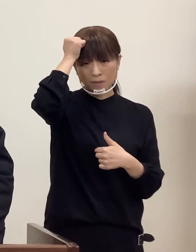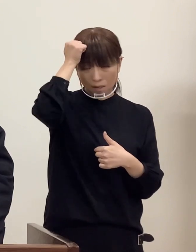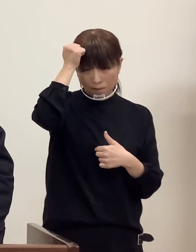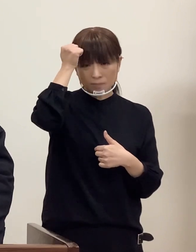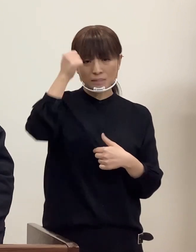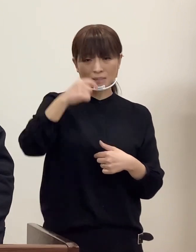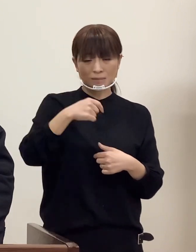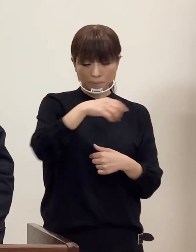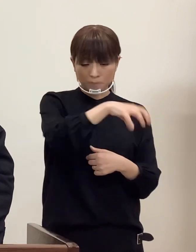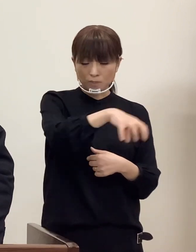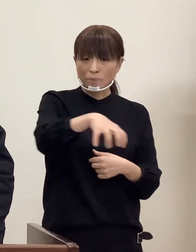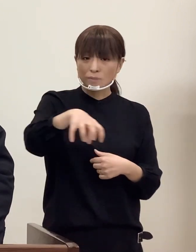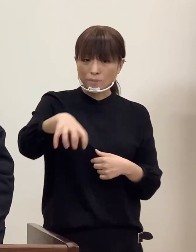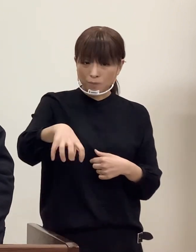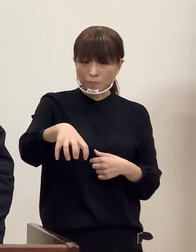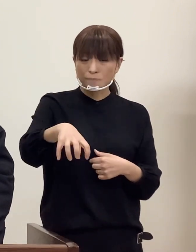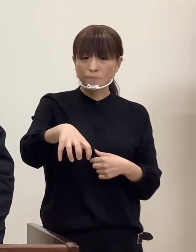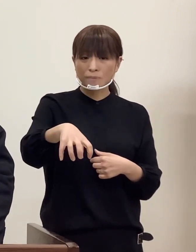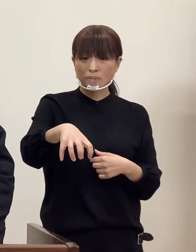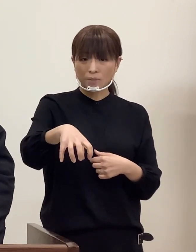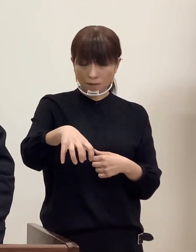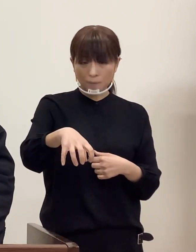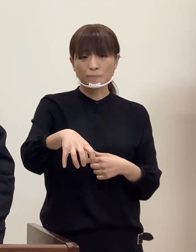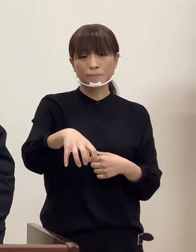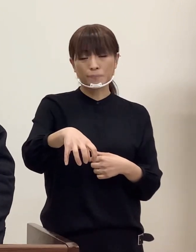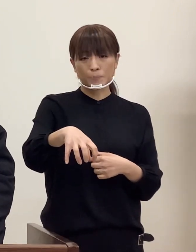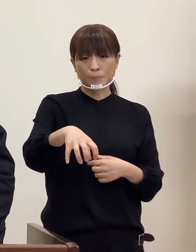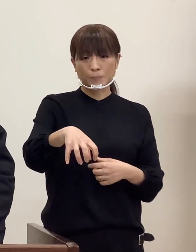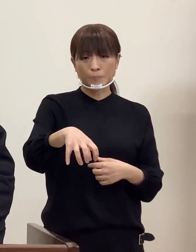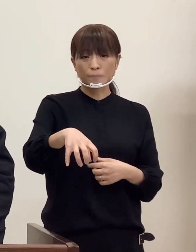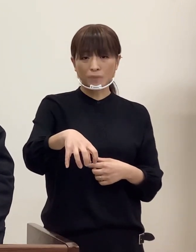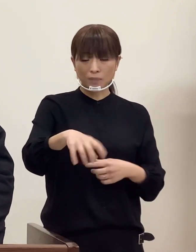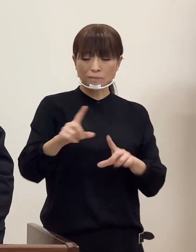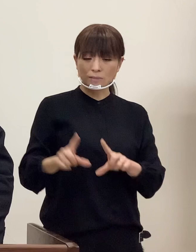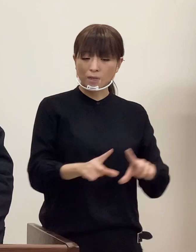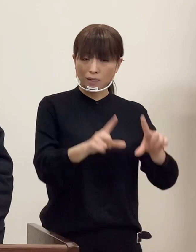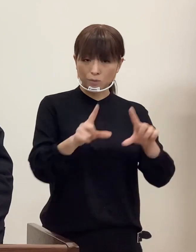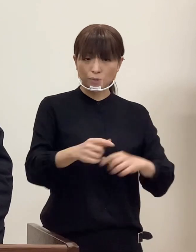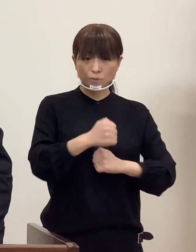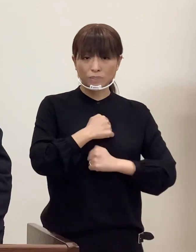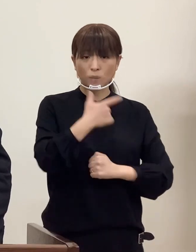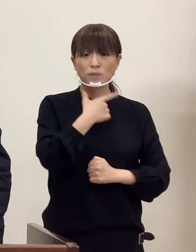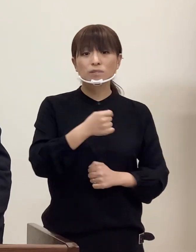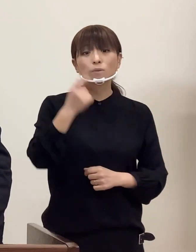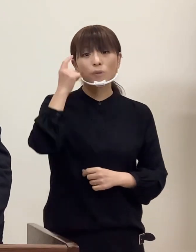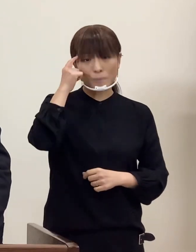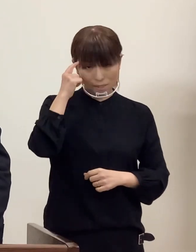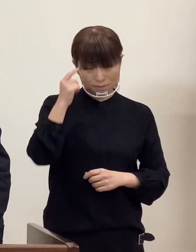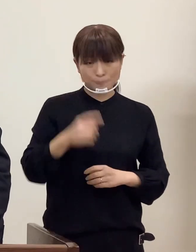まざまな場面において思い出して生活いただければと存じます。